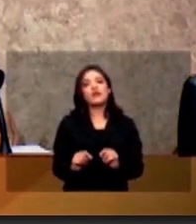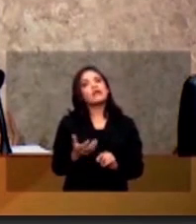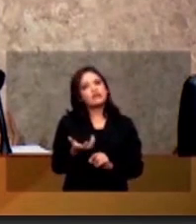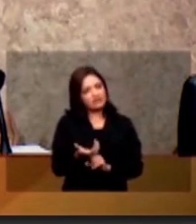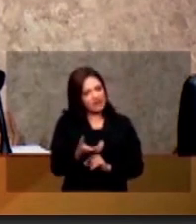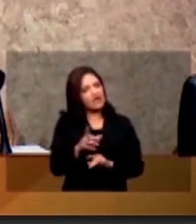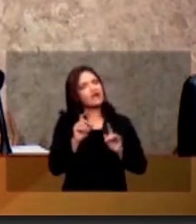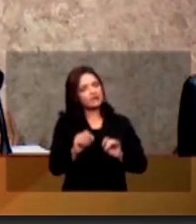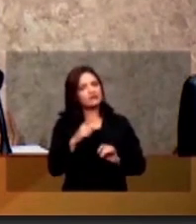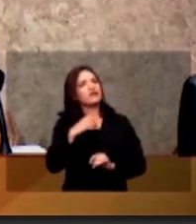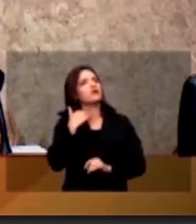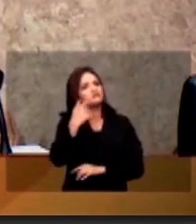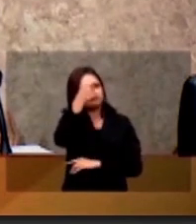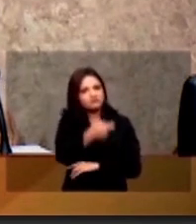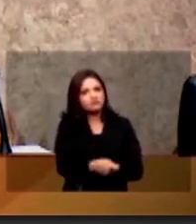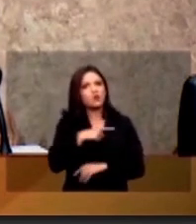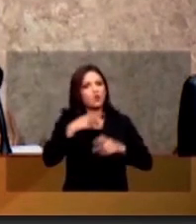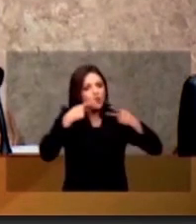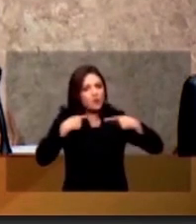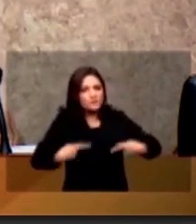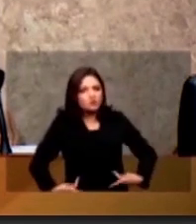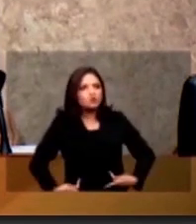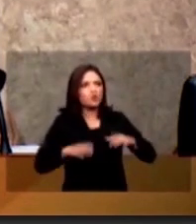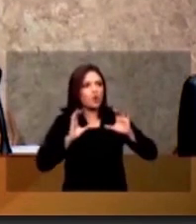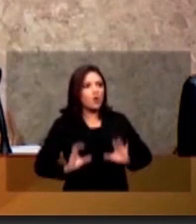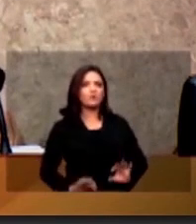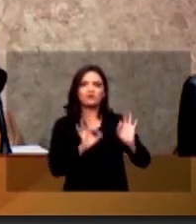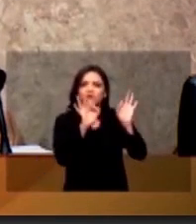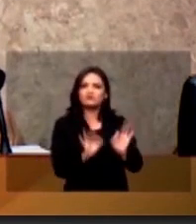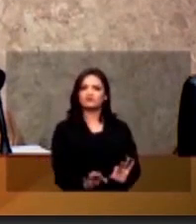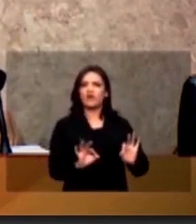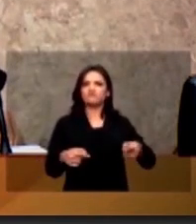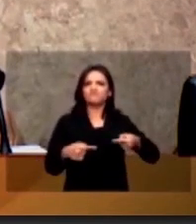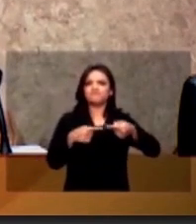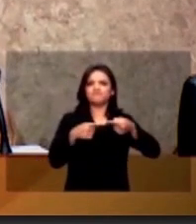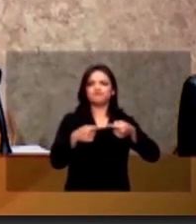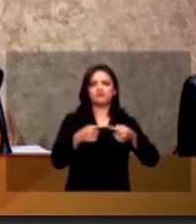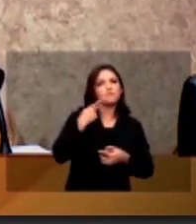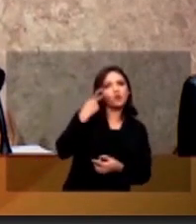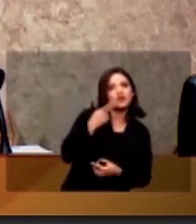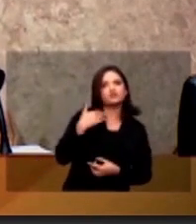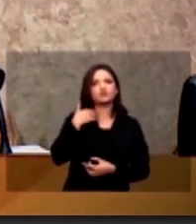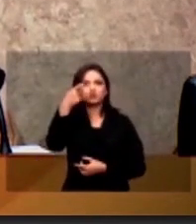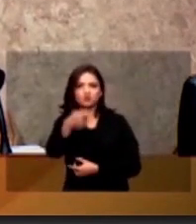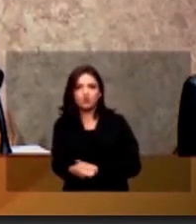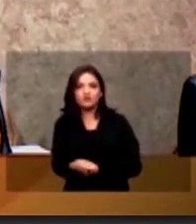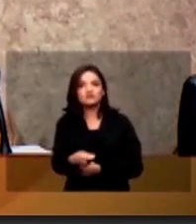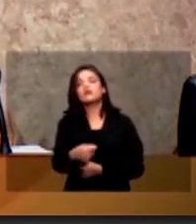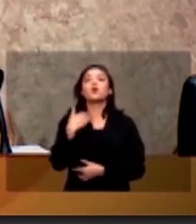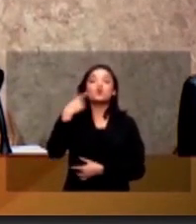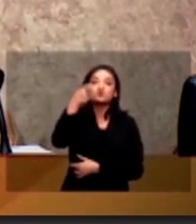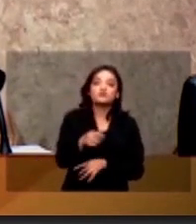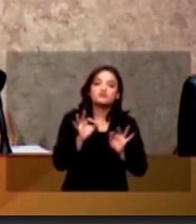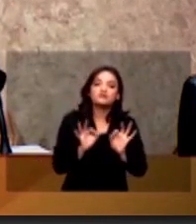e típico dos atores políticos o bons ruins tem como predicados acontece de